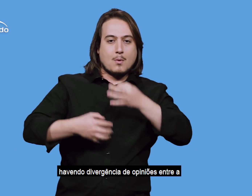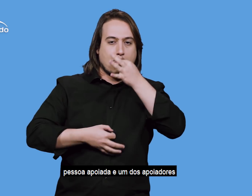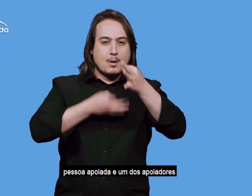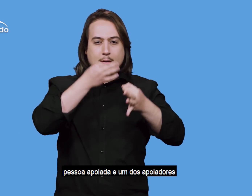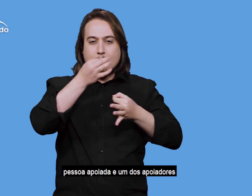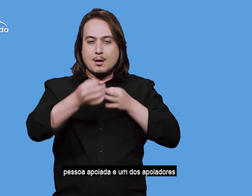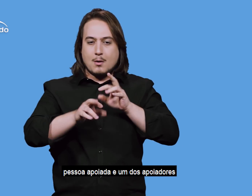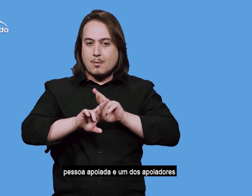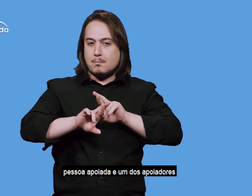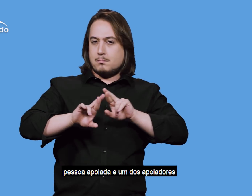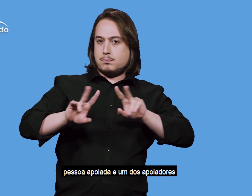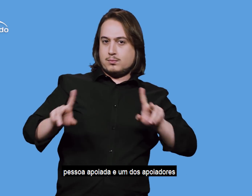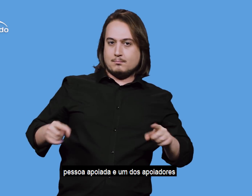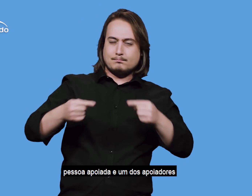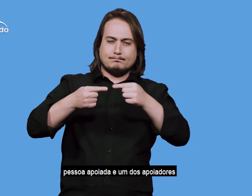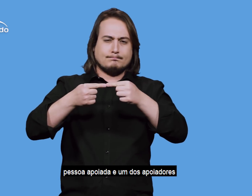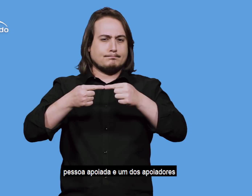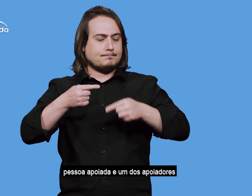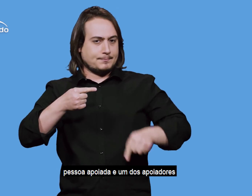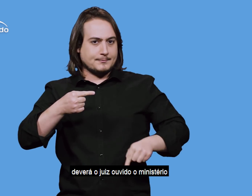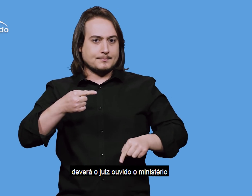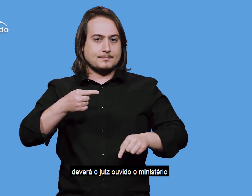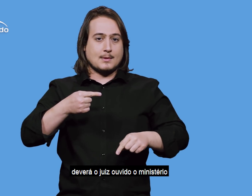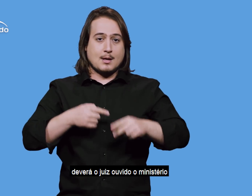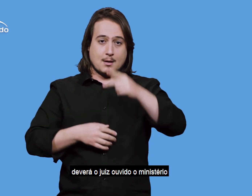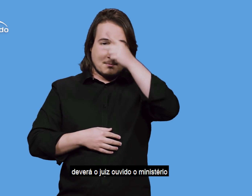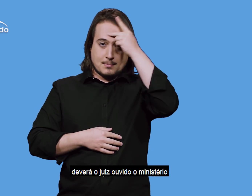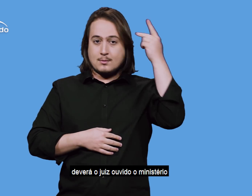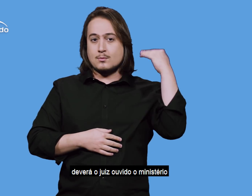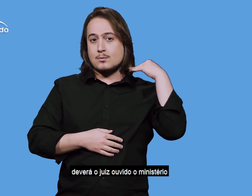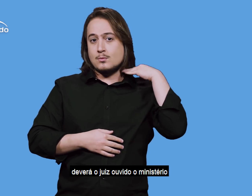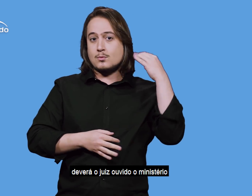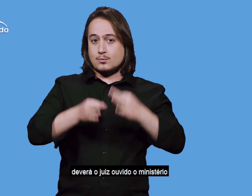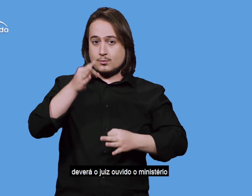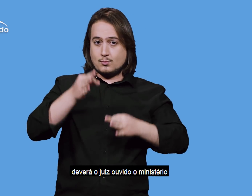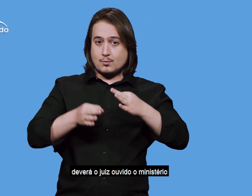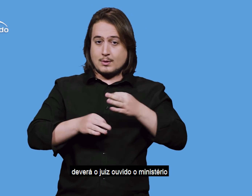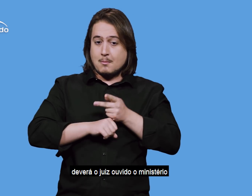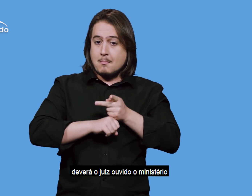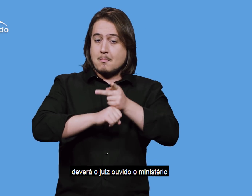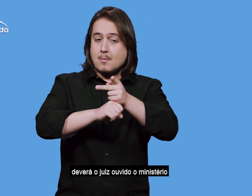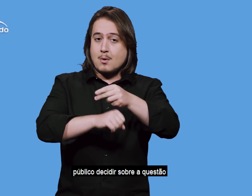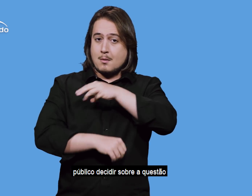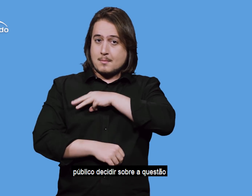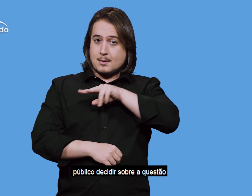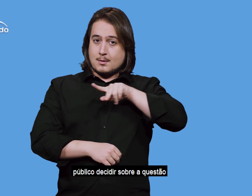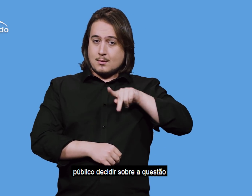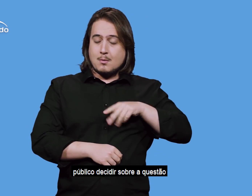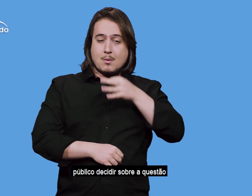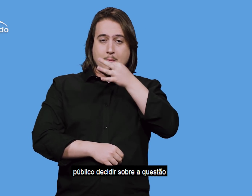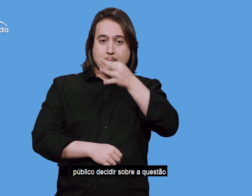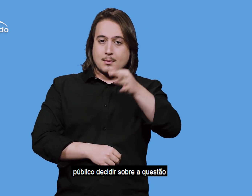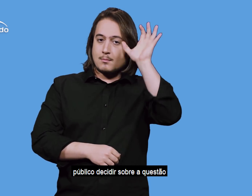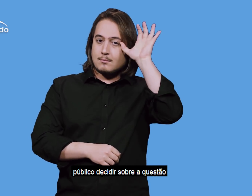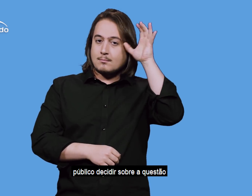apoiada e um dos apoiadores deverá o juiz ouvido o ministério público decidir sobre a